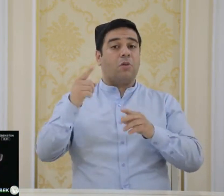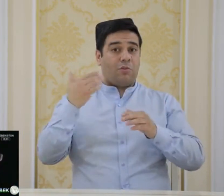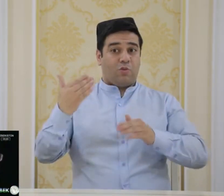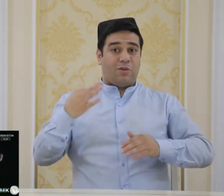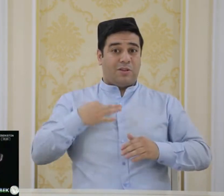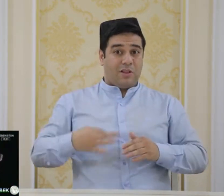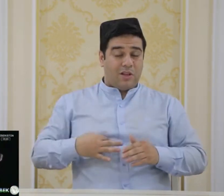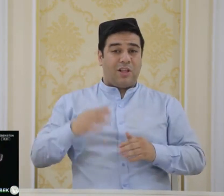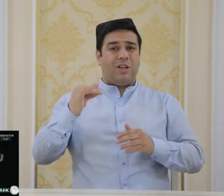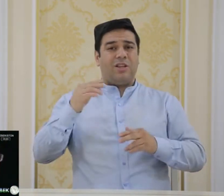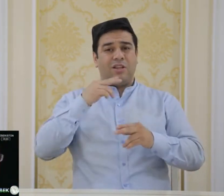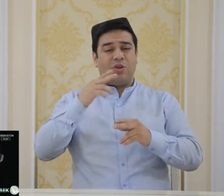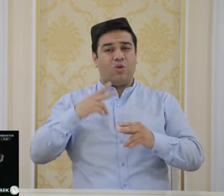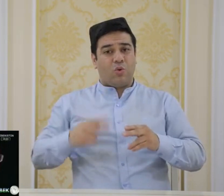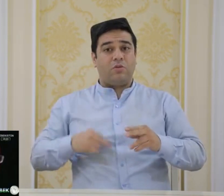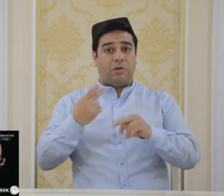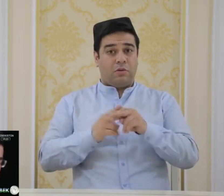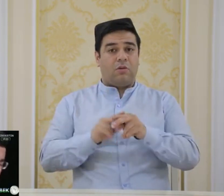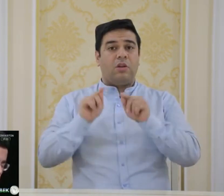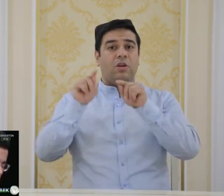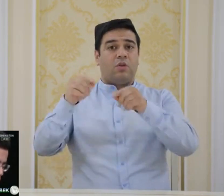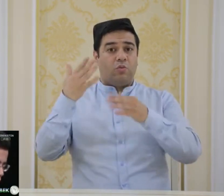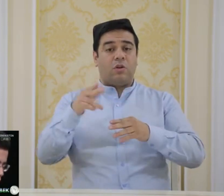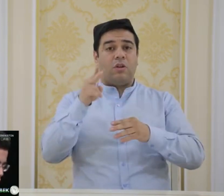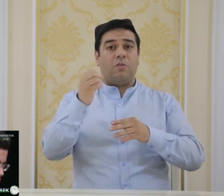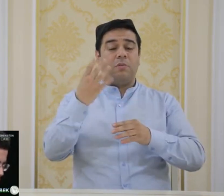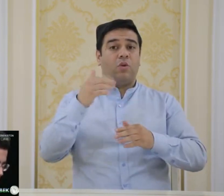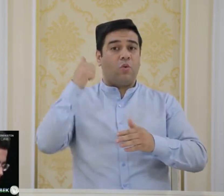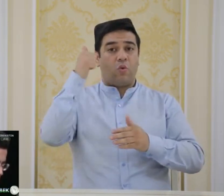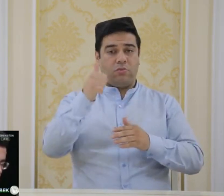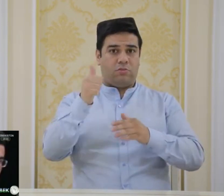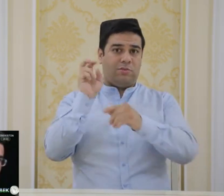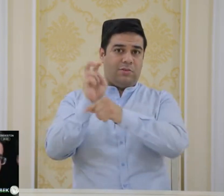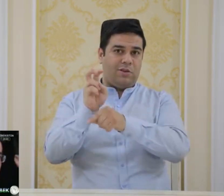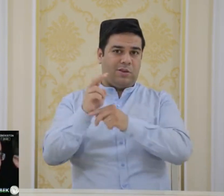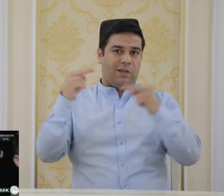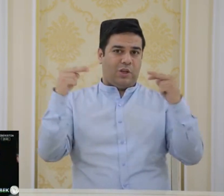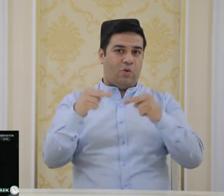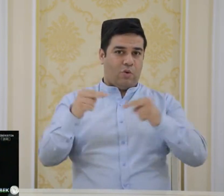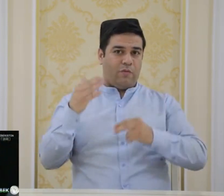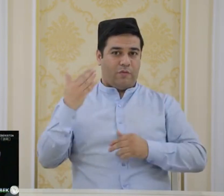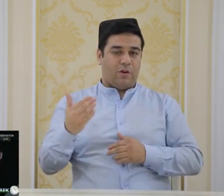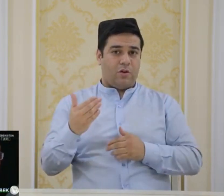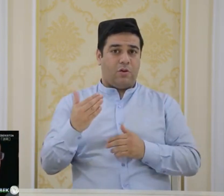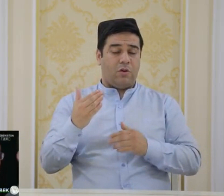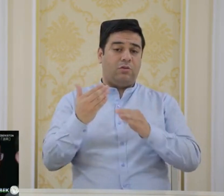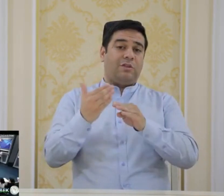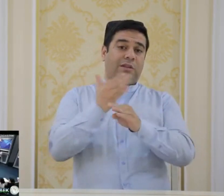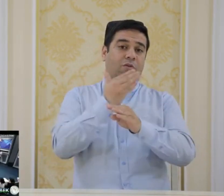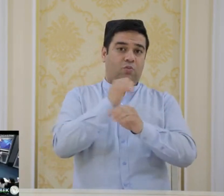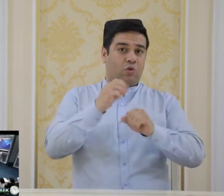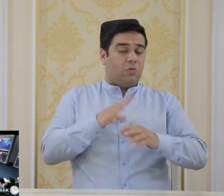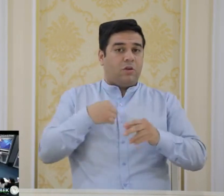Yegovaga kirgan ekan ular. O'sha paytda o'kirib 2005 yilda. Bu bu 15-inchi magistrant. Daje undan ham